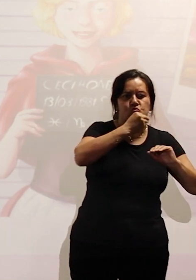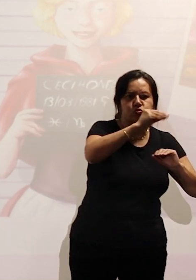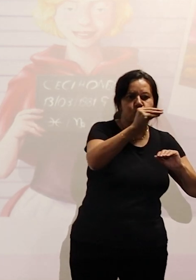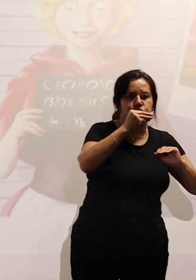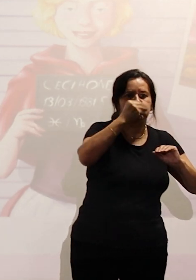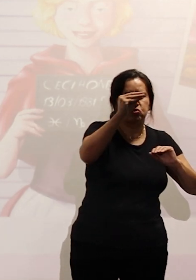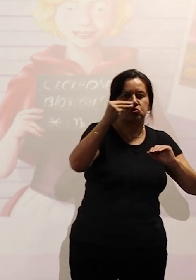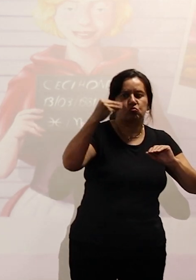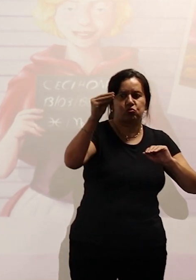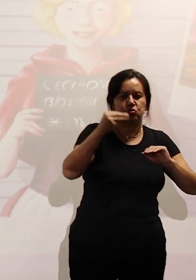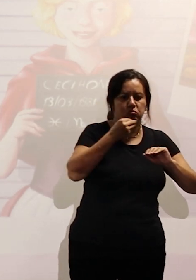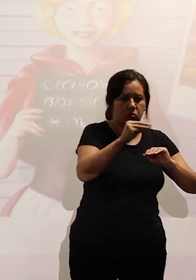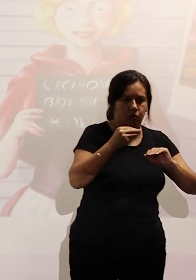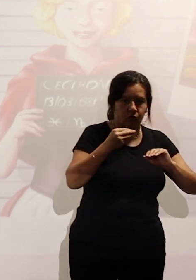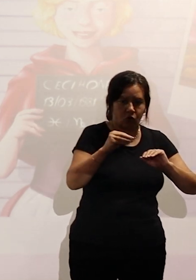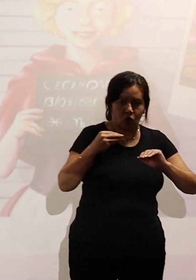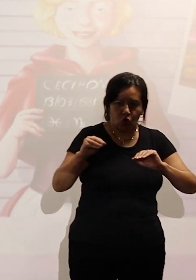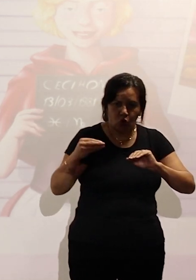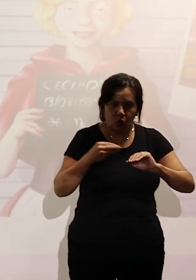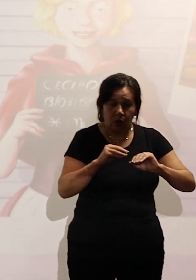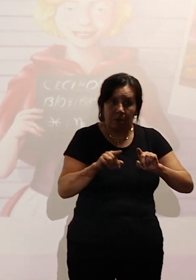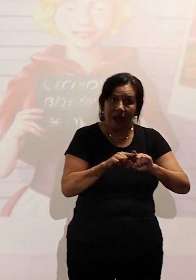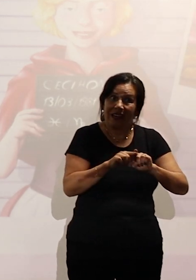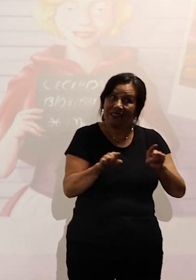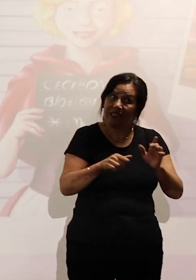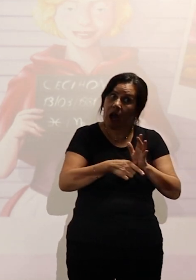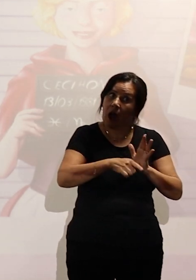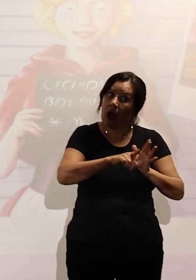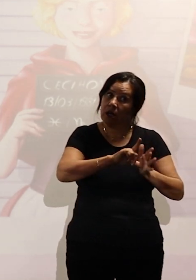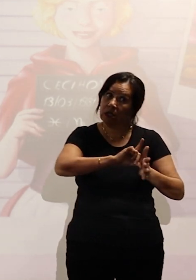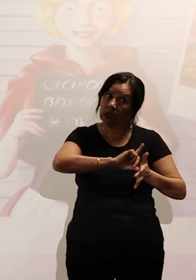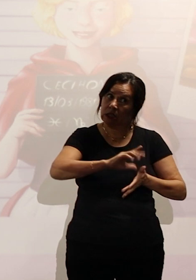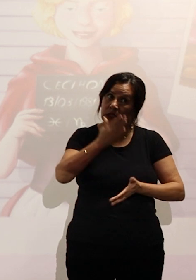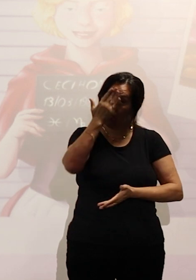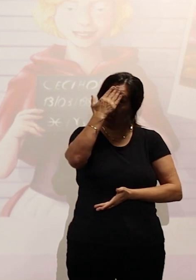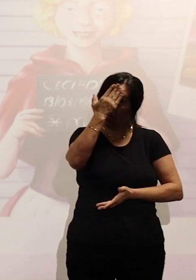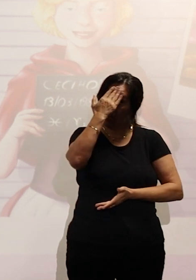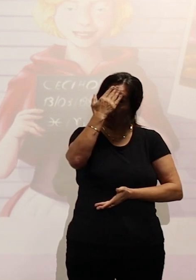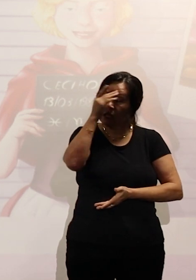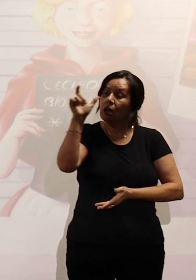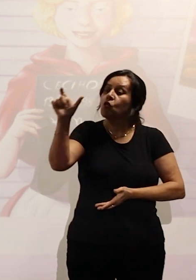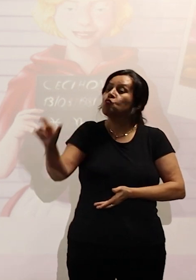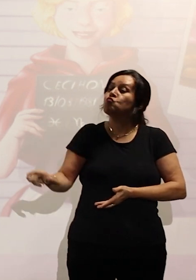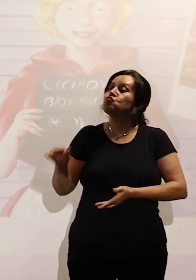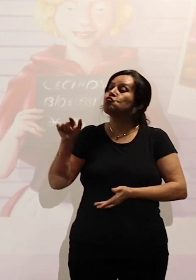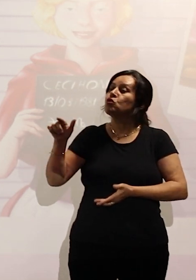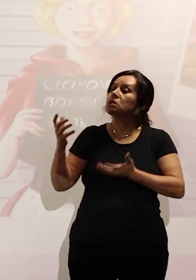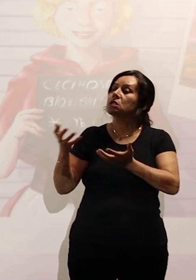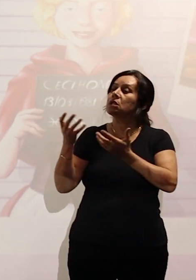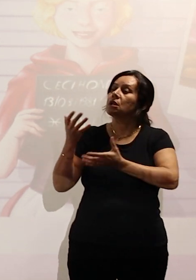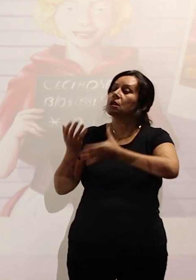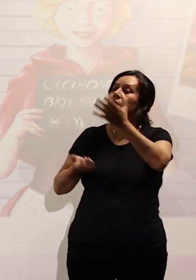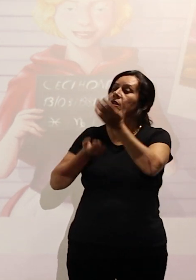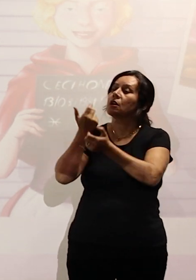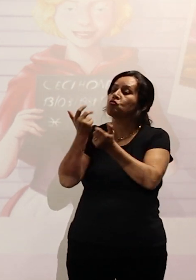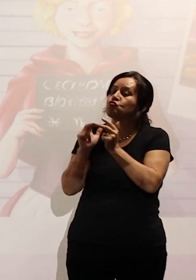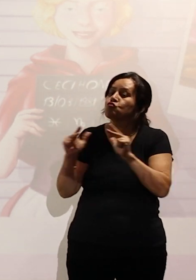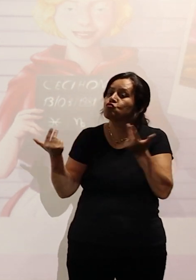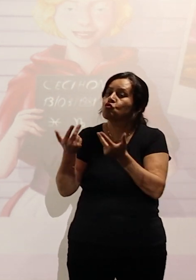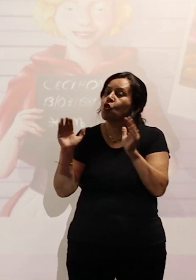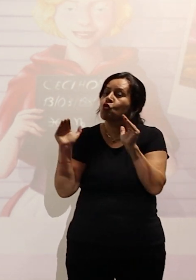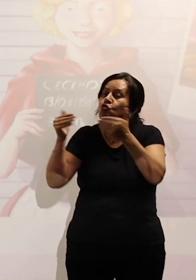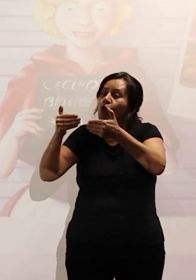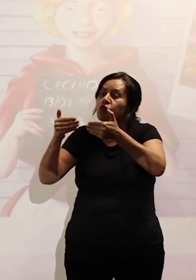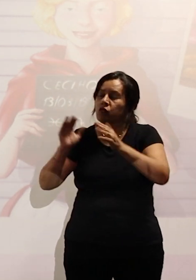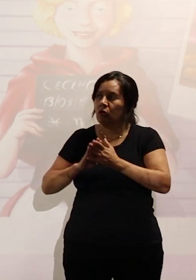de cenário que foi. Mas para isso eu precisava entender qual era a proposta do jogo, qual era a vibe do jogo, né? E o outro ali foi o Meet